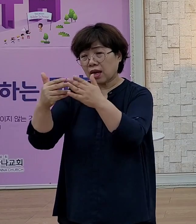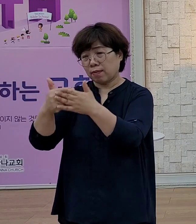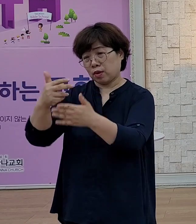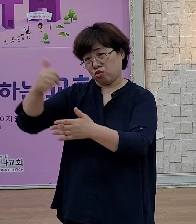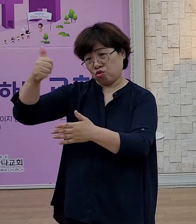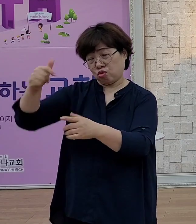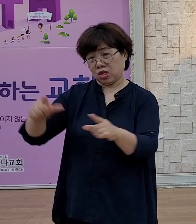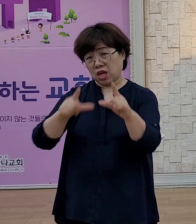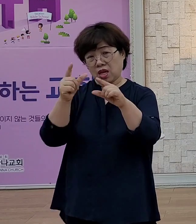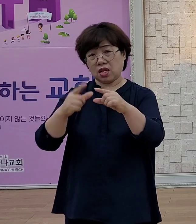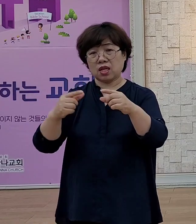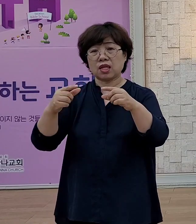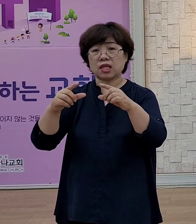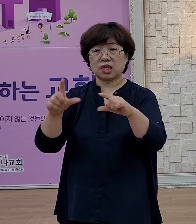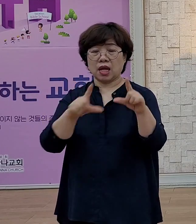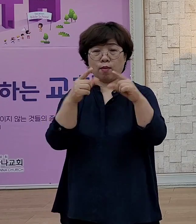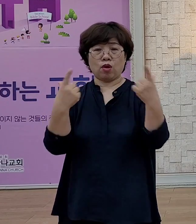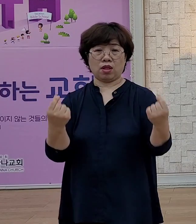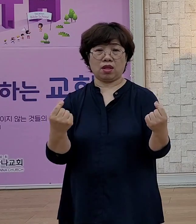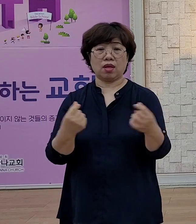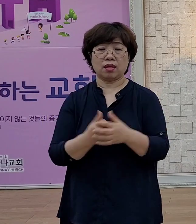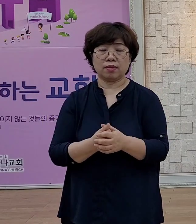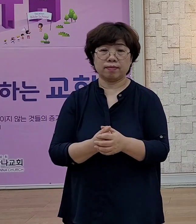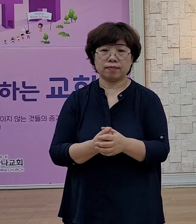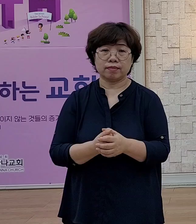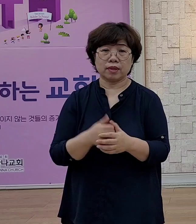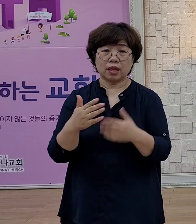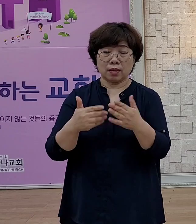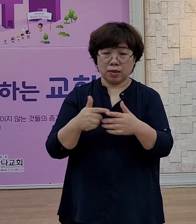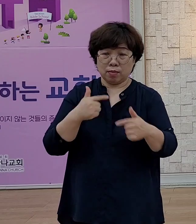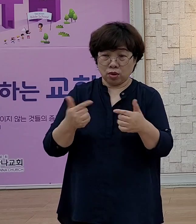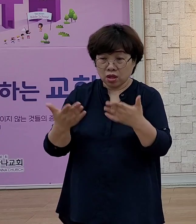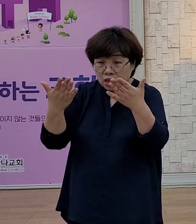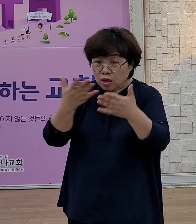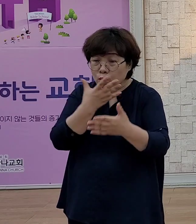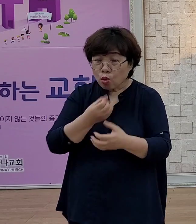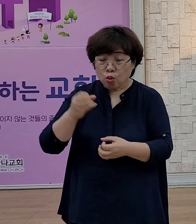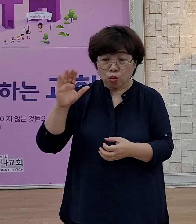하나님을 기쁘시게 하고 하나님과 함께하는 그런 복된